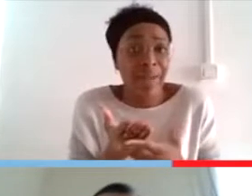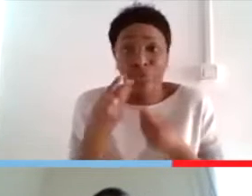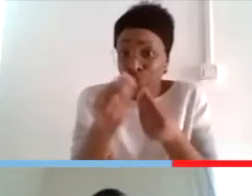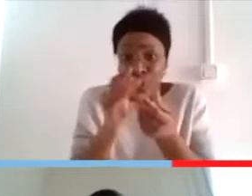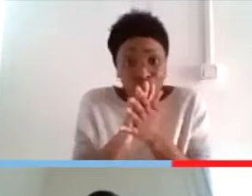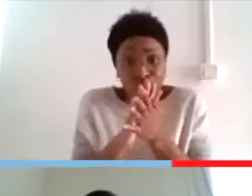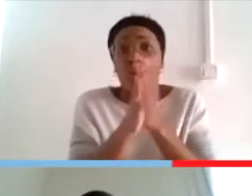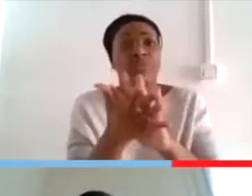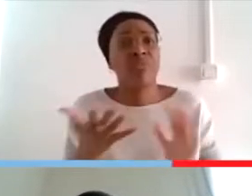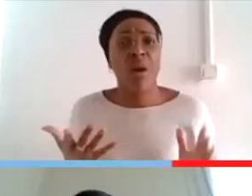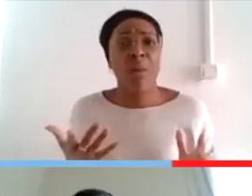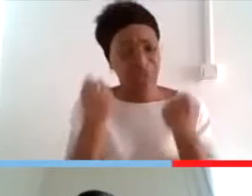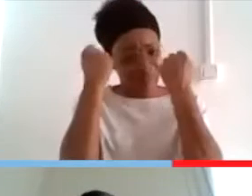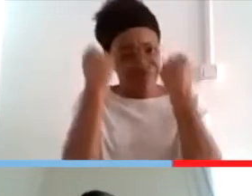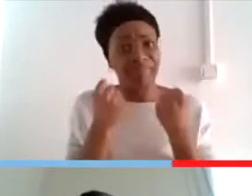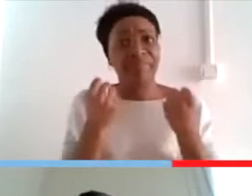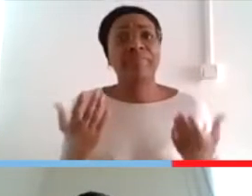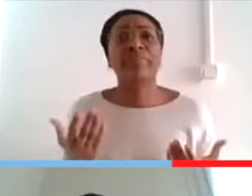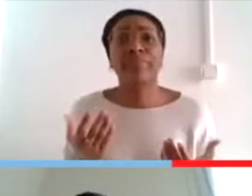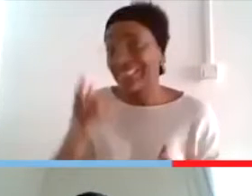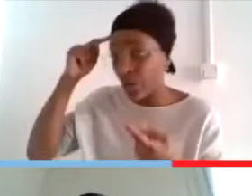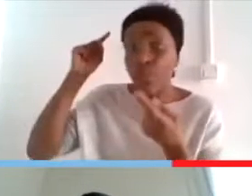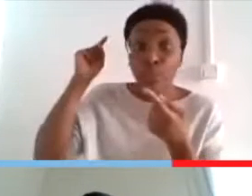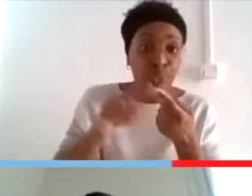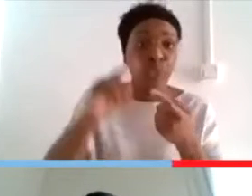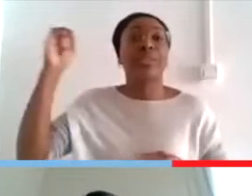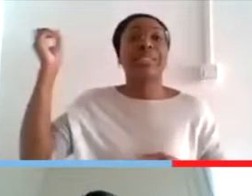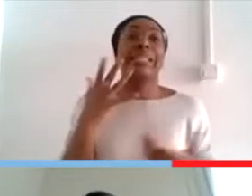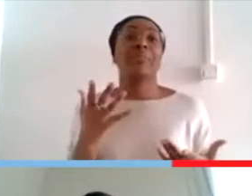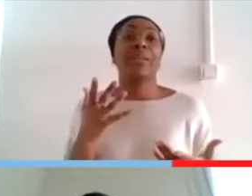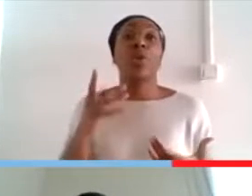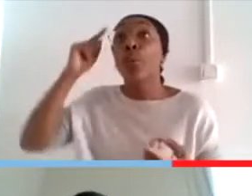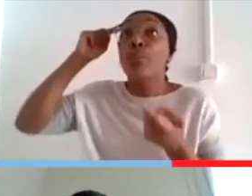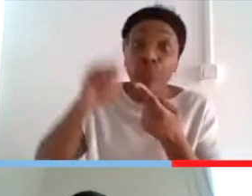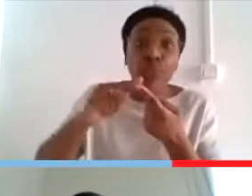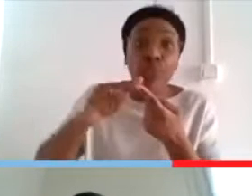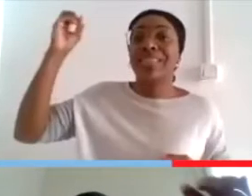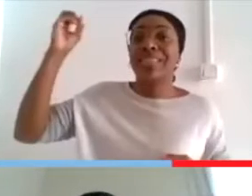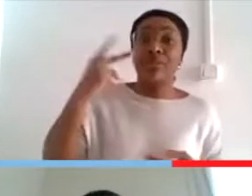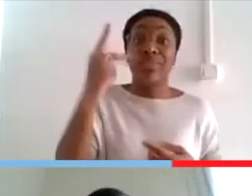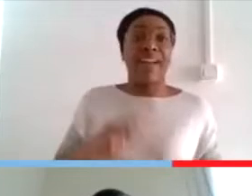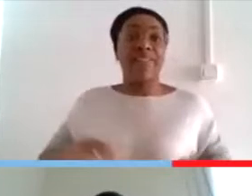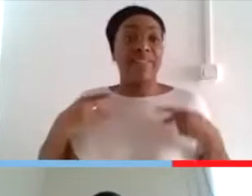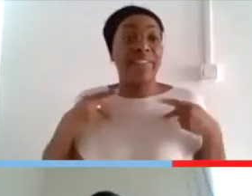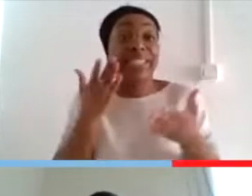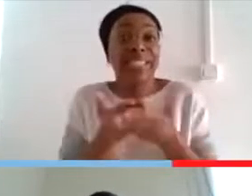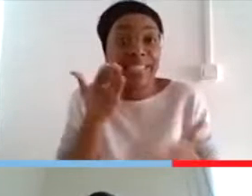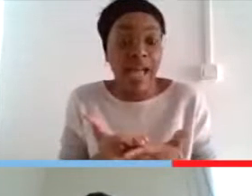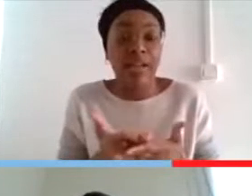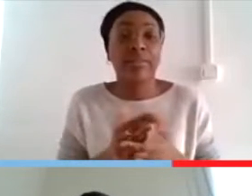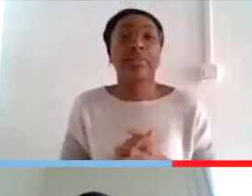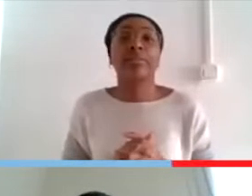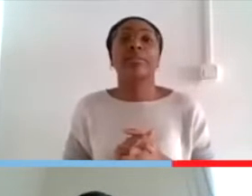Pardon. C'est le but du Saint-Esprit dans ta vie. Et la parole de Dieu déclare que ce que Dieu commence,